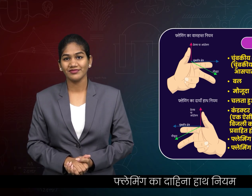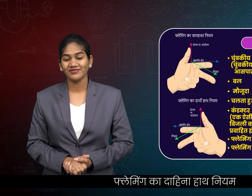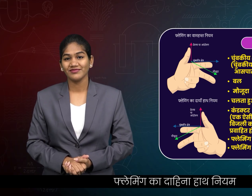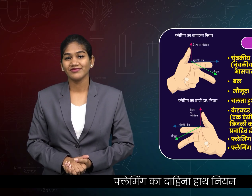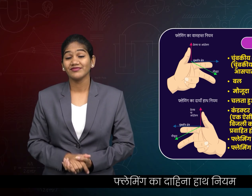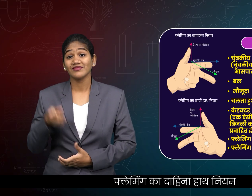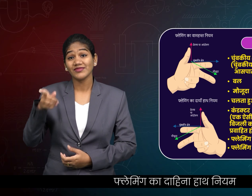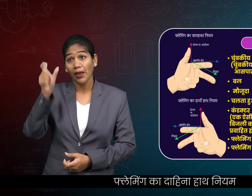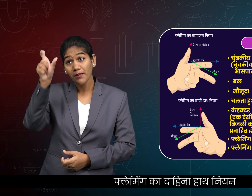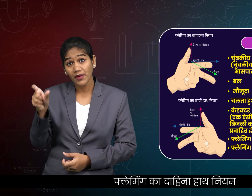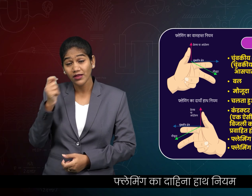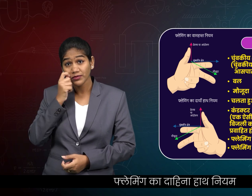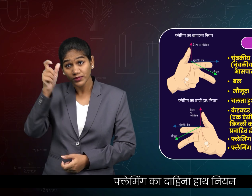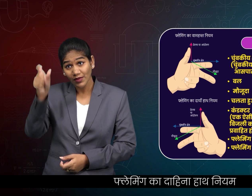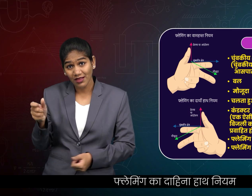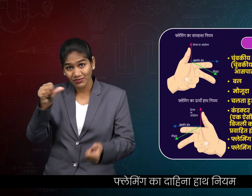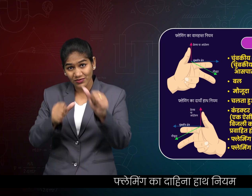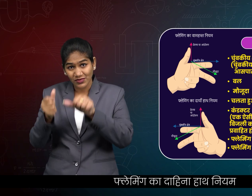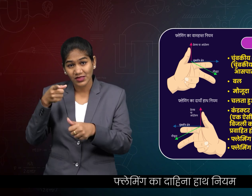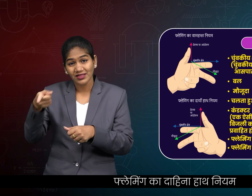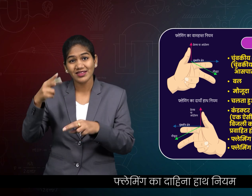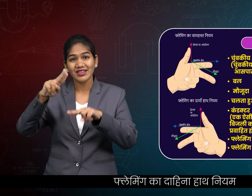फ्लेमिंग का दाहिने हाथ नियम।